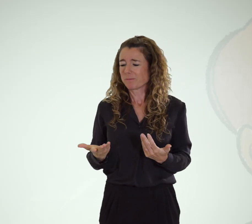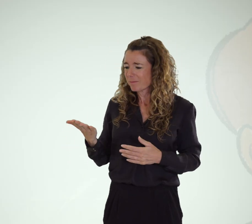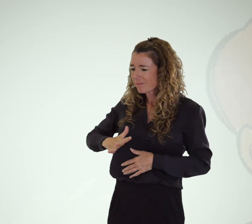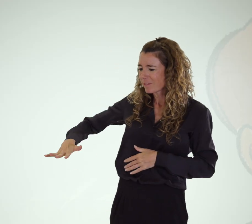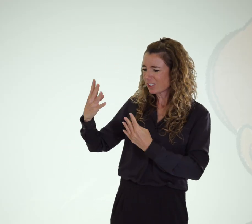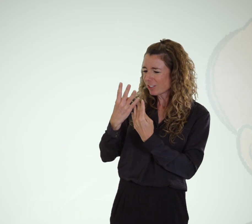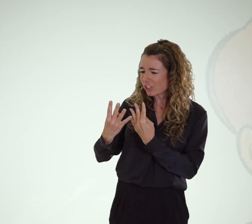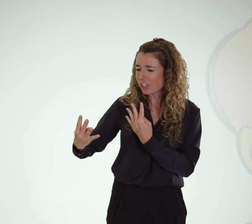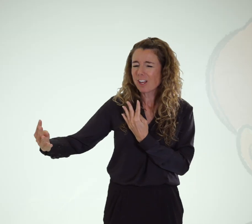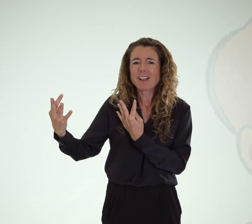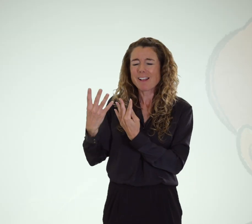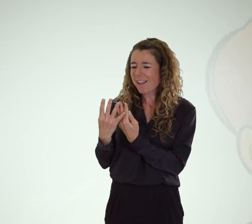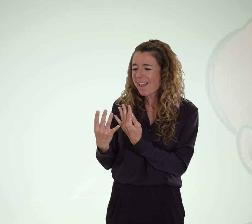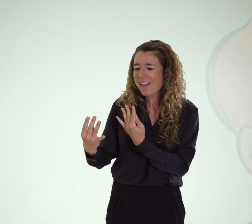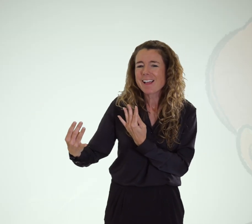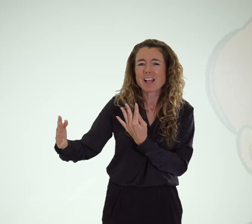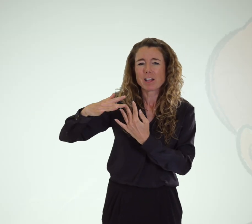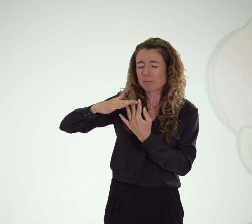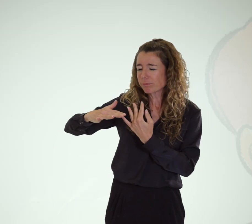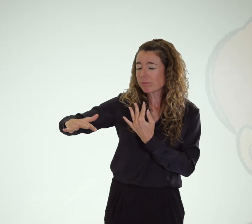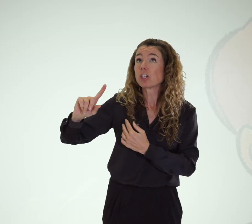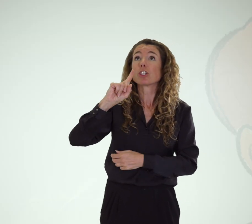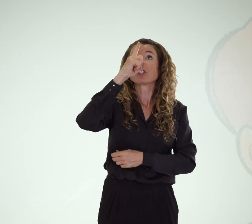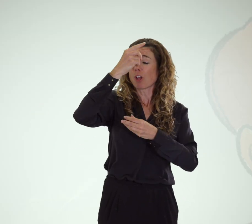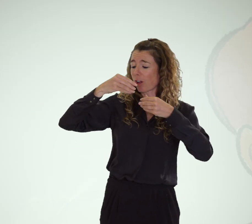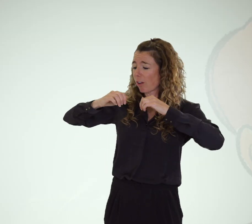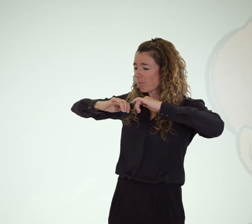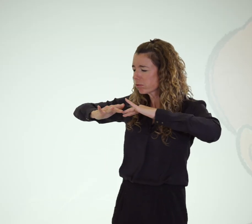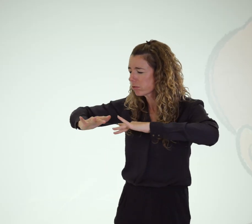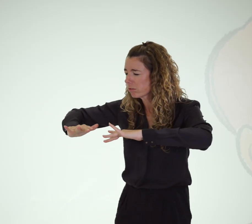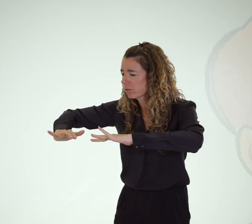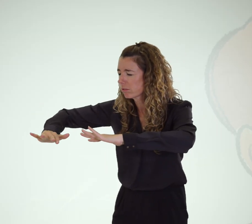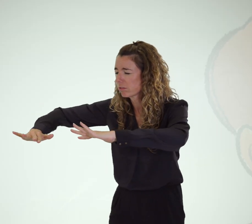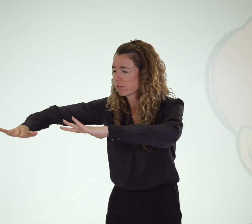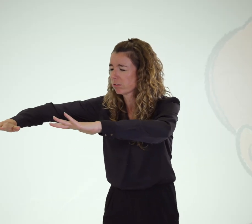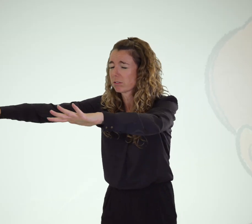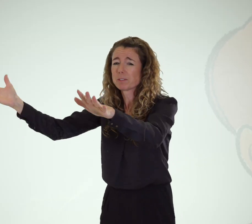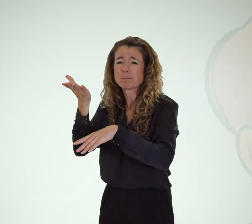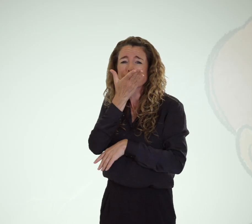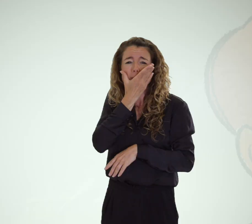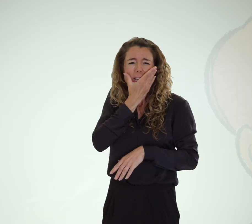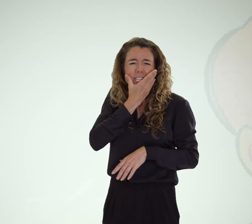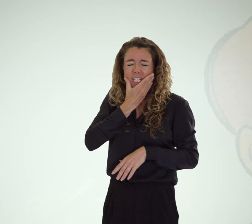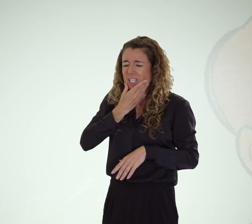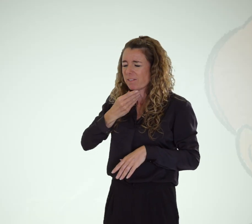L'herbe est aujourd'hui dans les champs, et demain, on la jettera au feu. Et